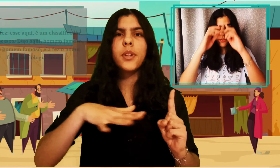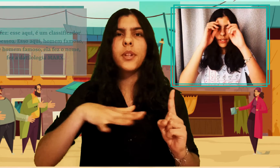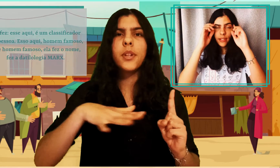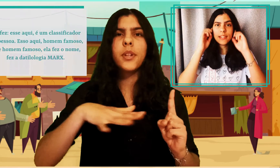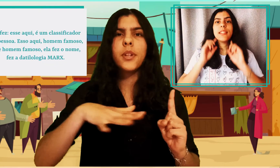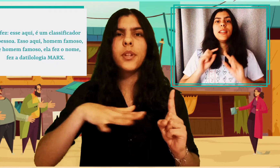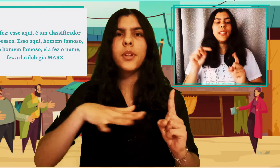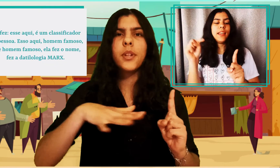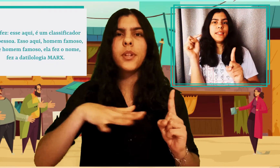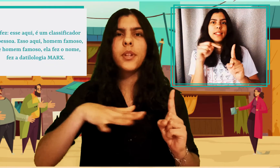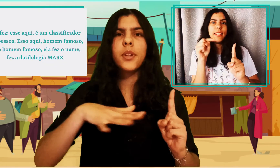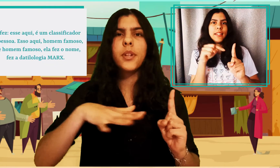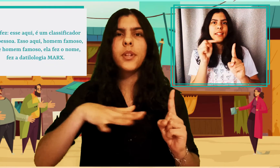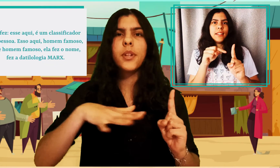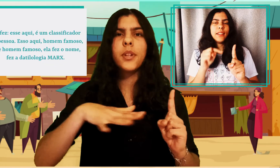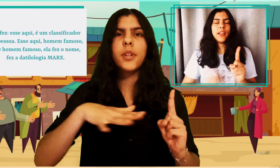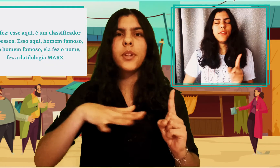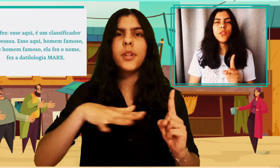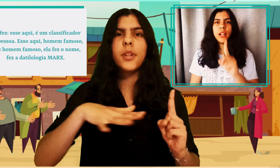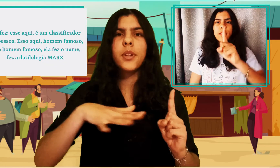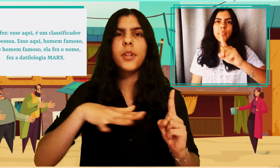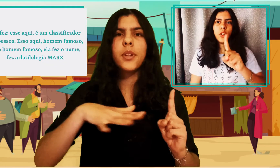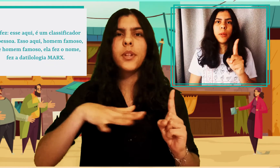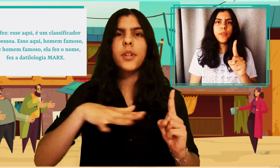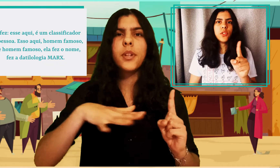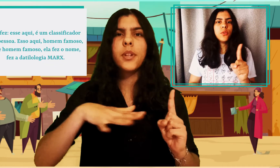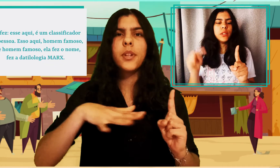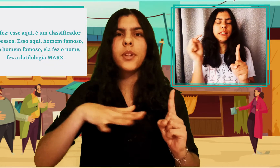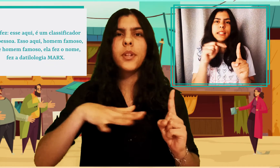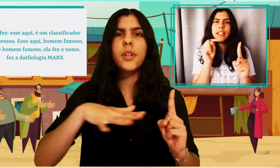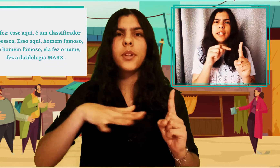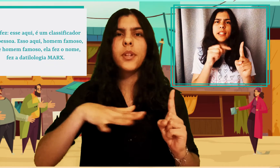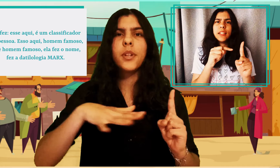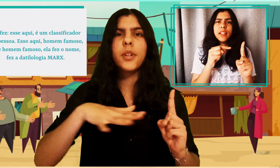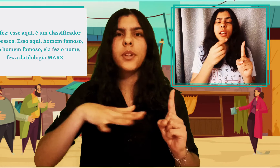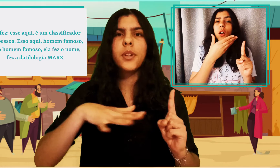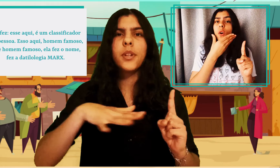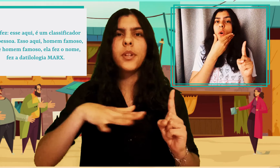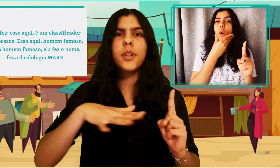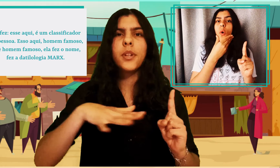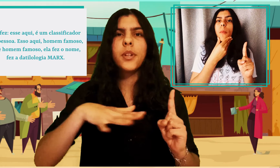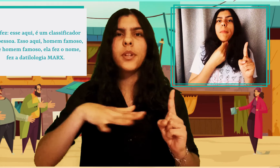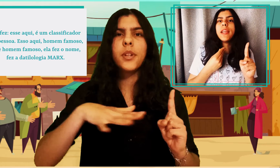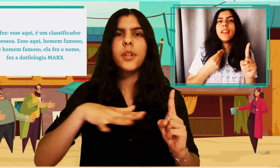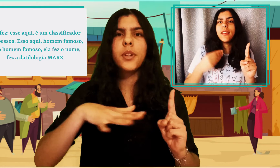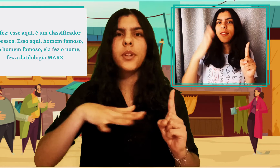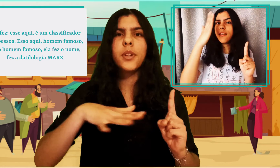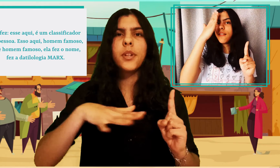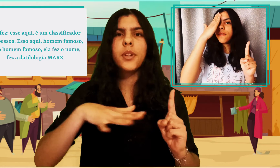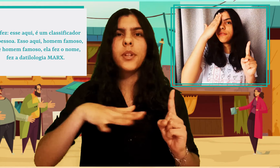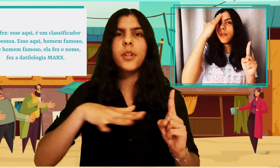Então, ela fez esse aqui, fez um classificador para a pessoa. Esse aqui,